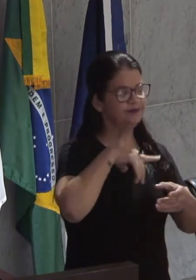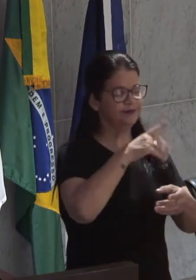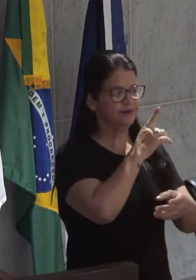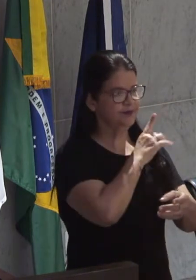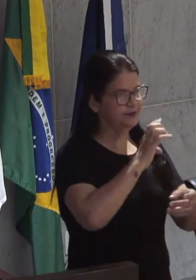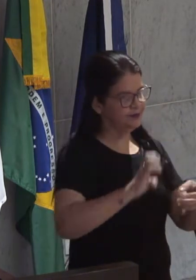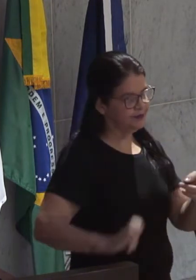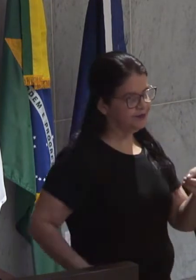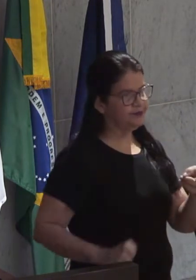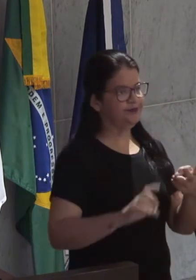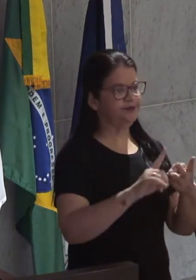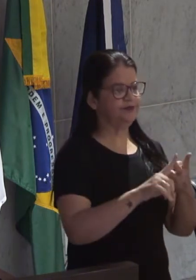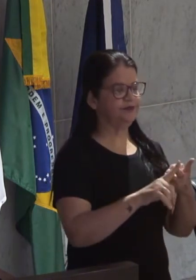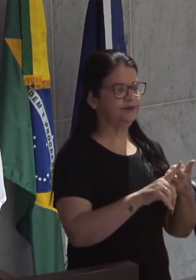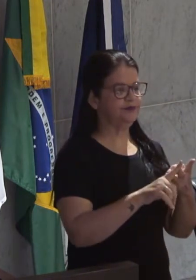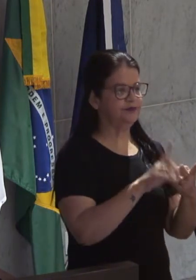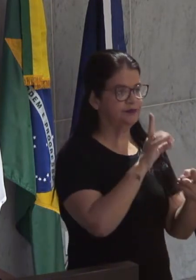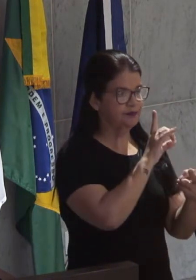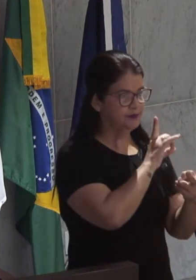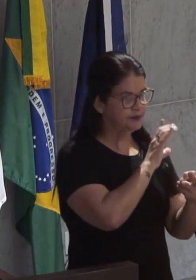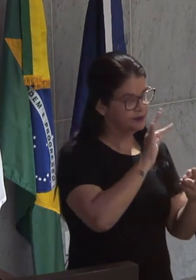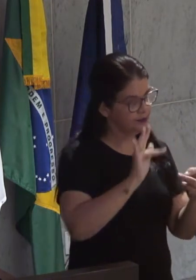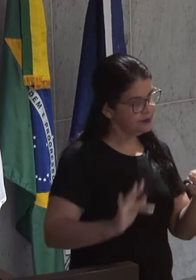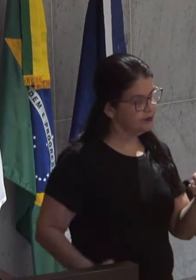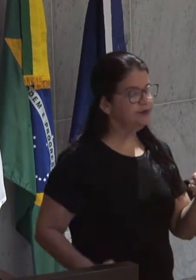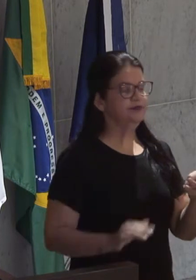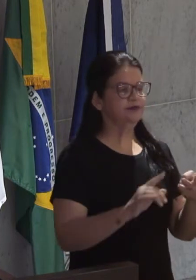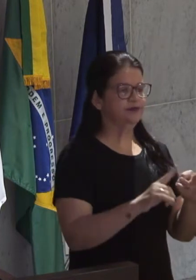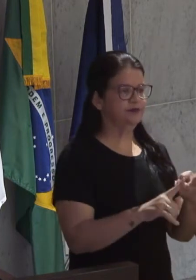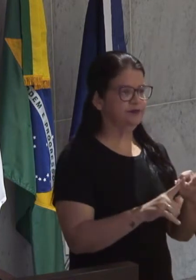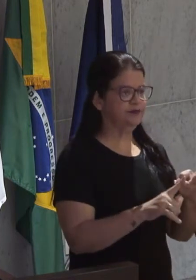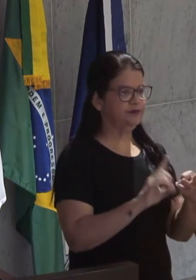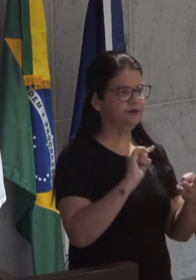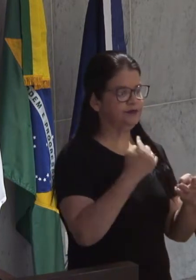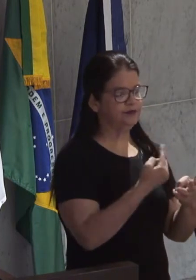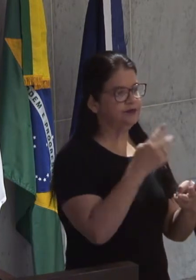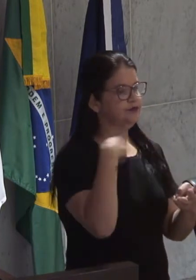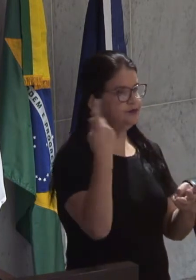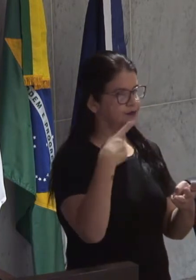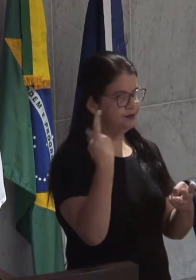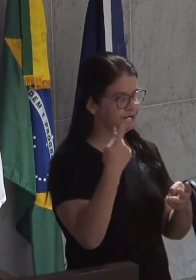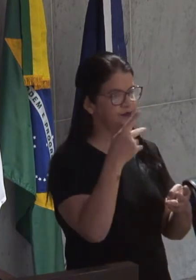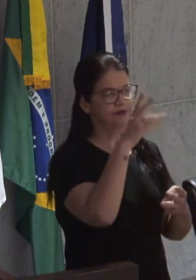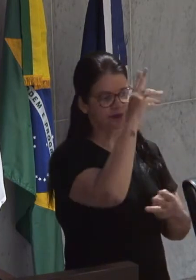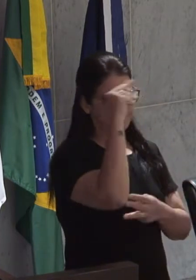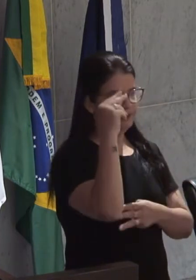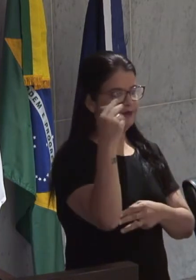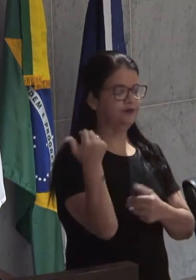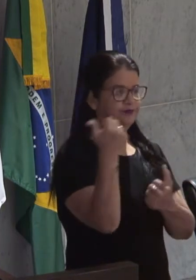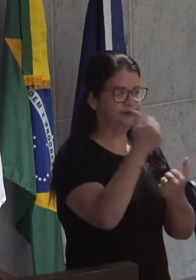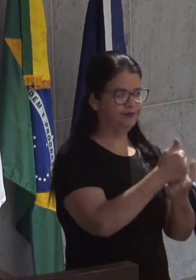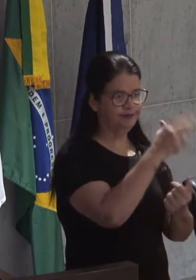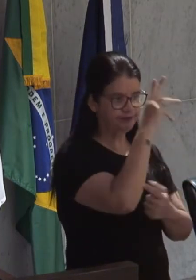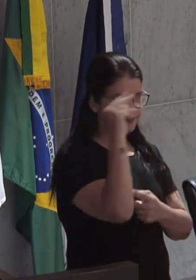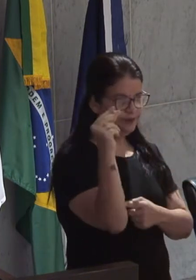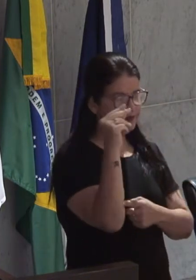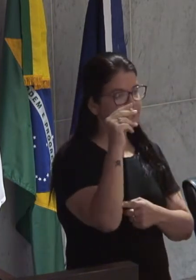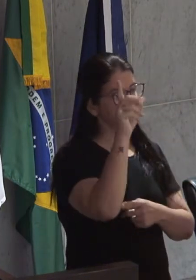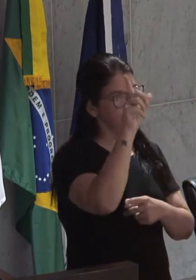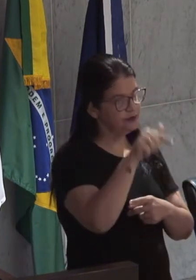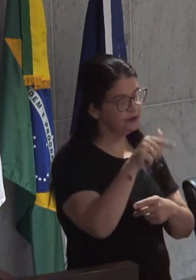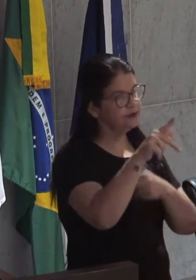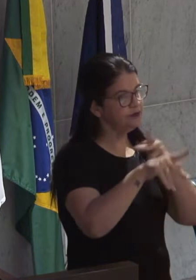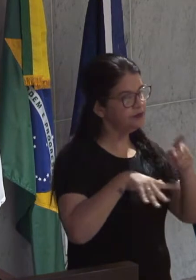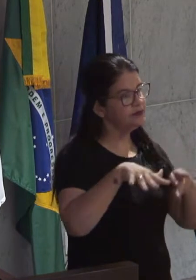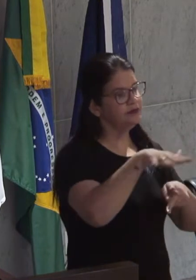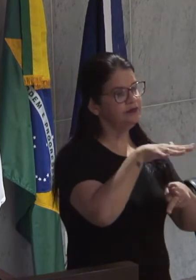deputados estaduais, dos deputados federais e dos nossos vereadores, prefeito e vice-prefeito. E esse